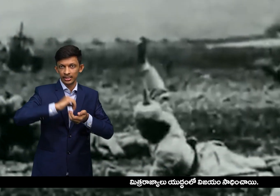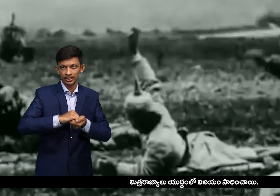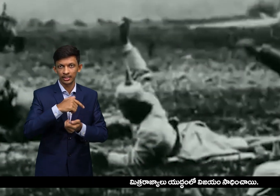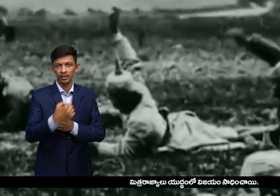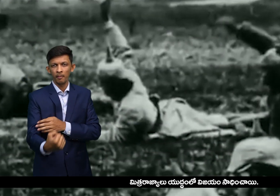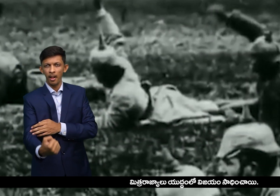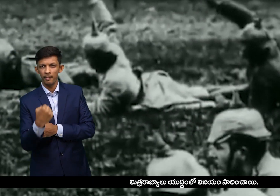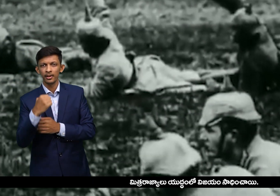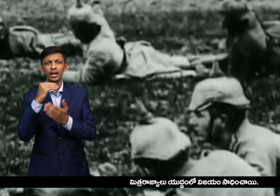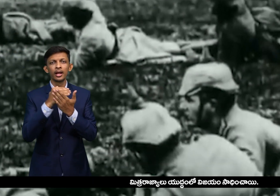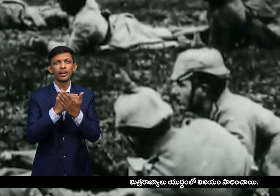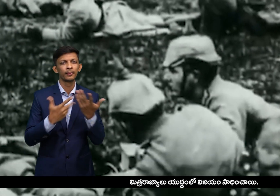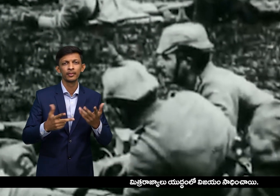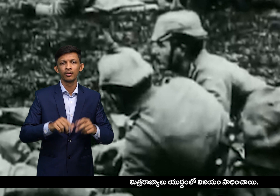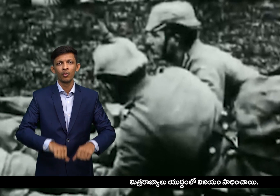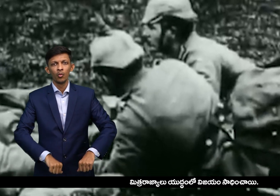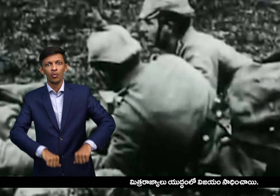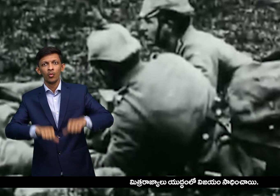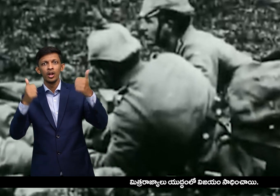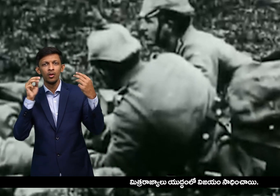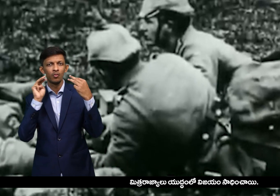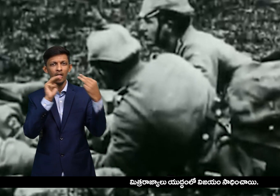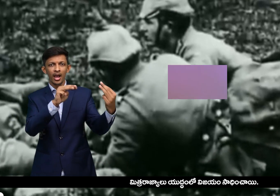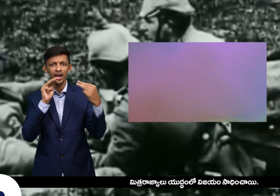మిత్రరాజ్యాలు యుద్ధంలో విజయం సాధించాయి.